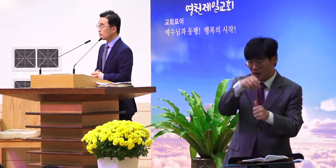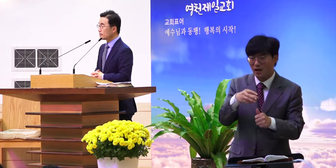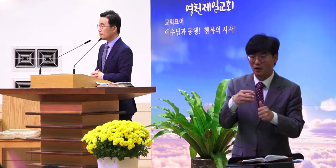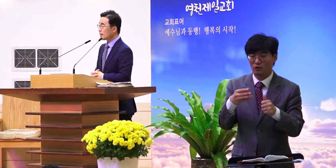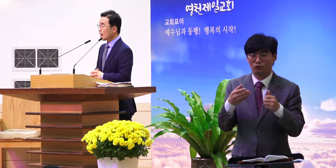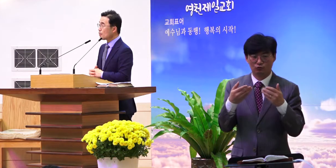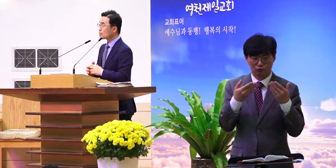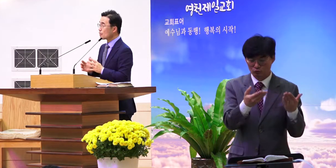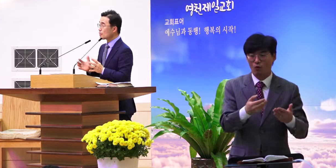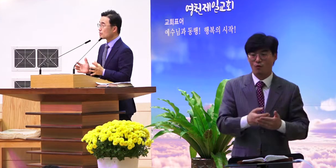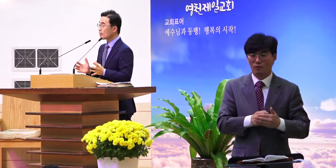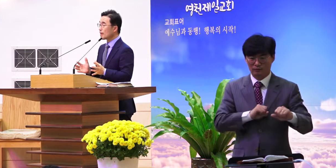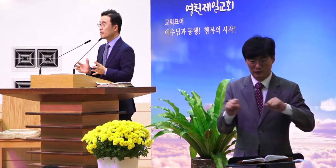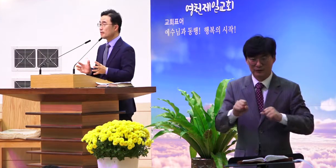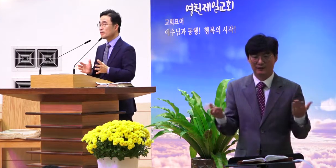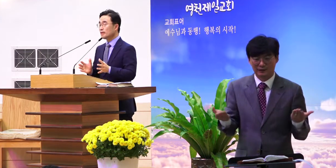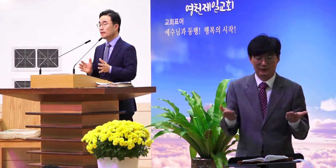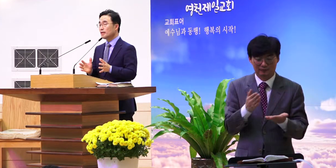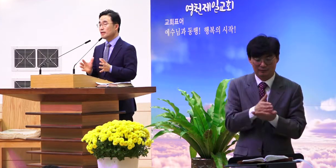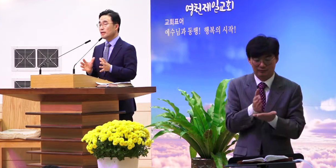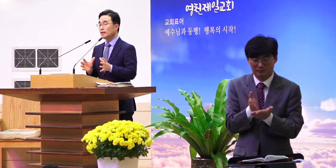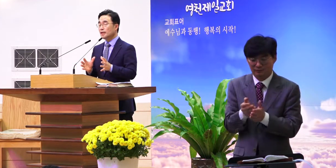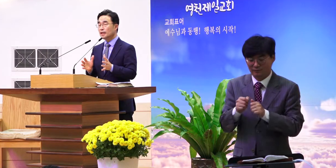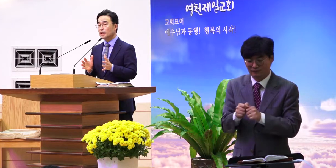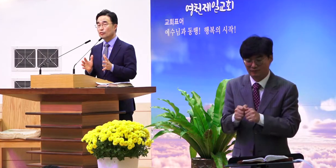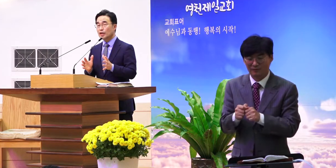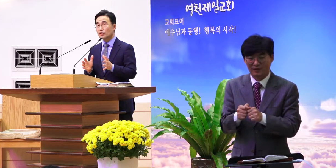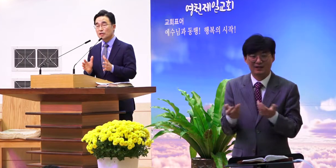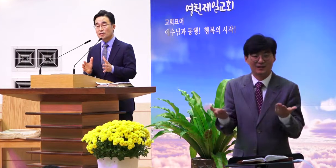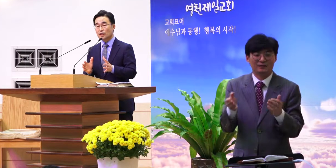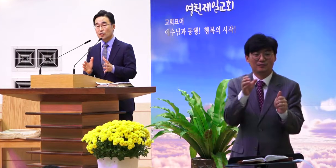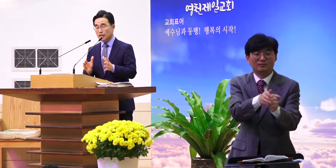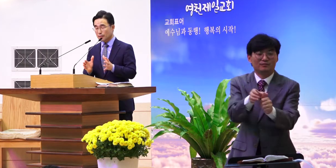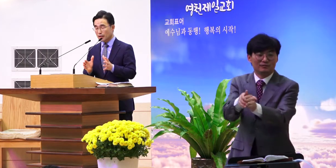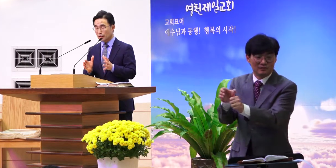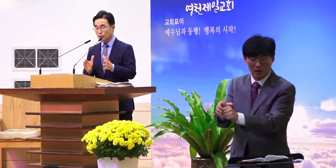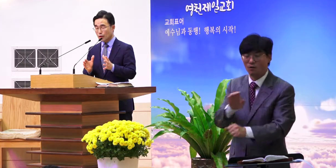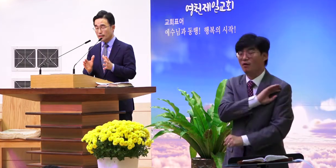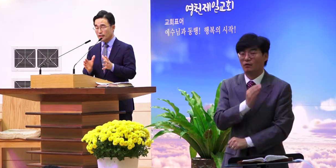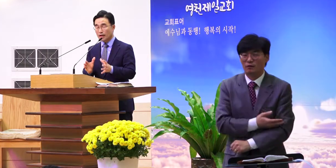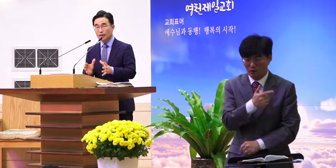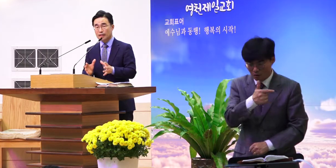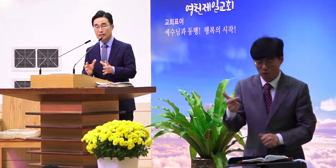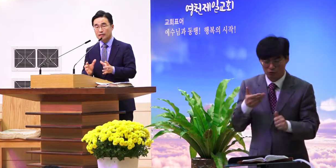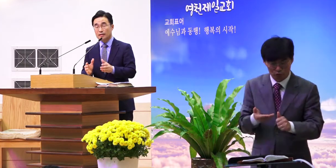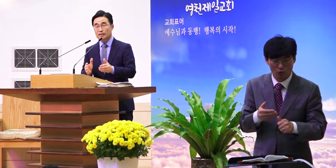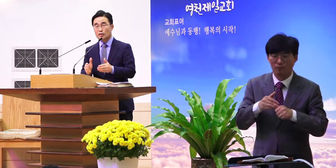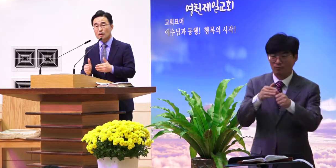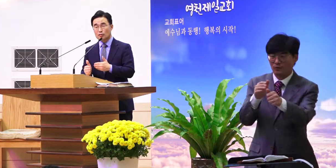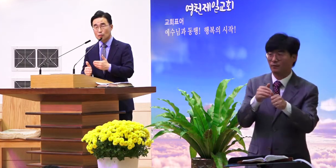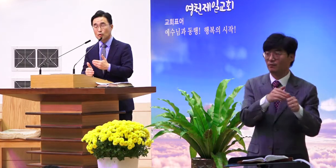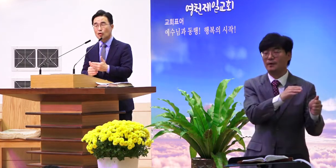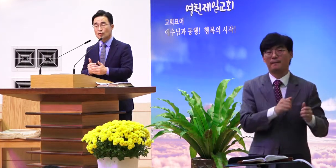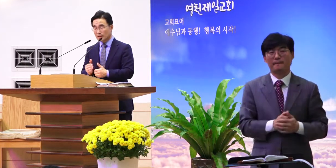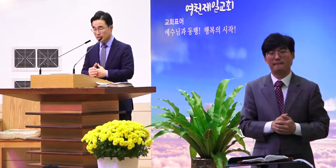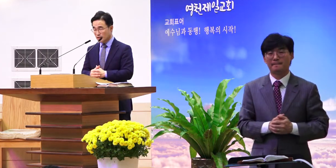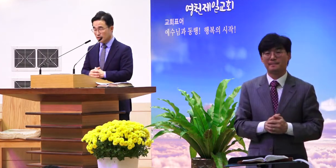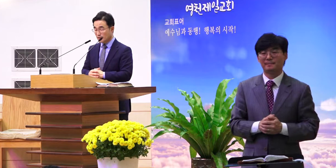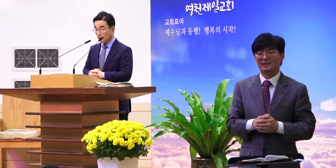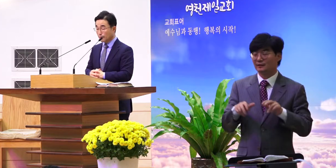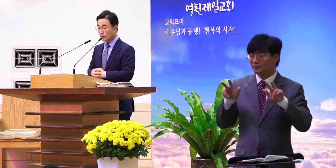여러분 아포스토로스라고 하는 이 우리의 정체성이고 사명이기도 한 이 단어에는 정말로 높고